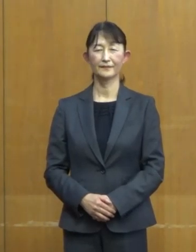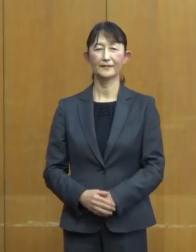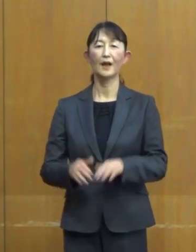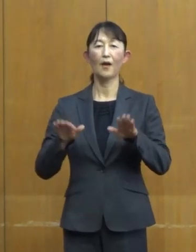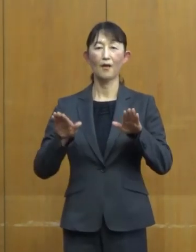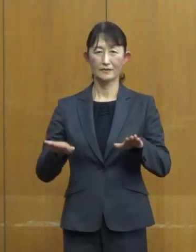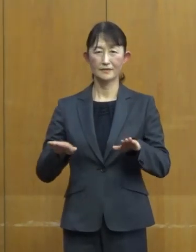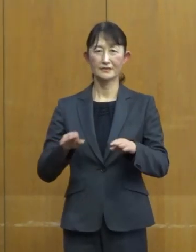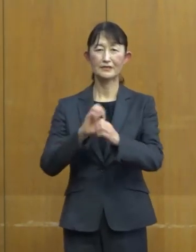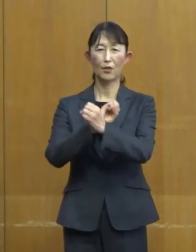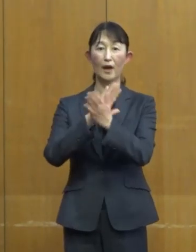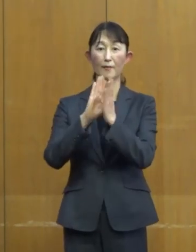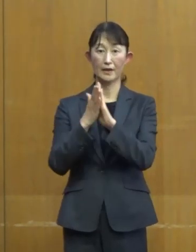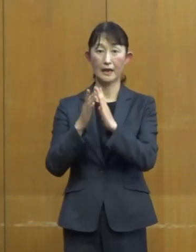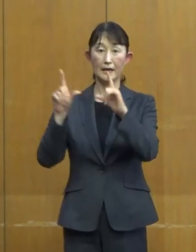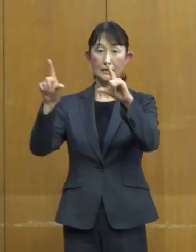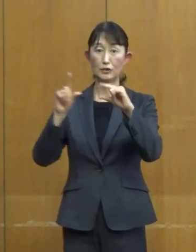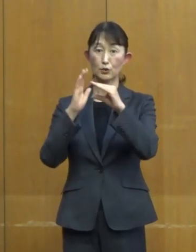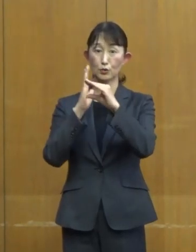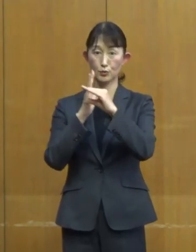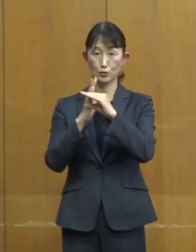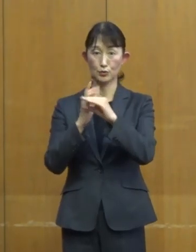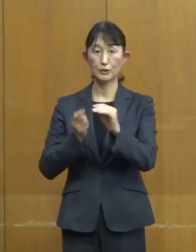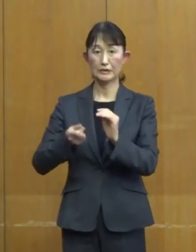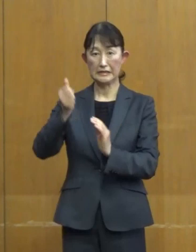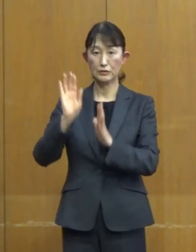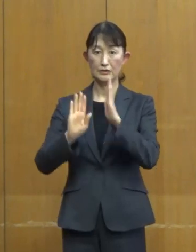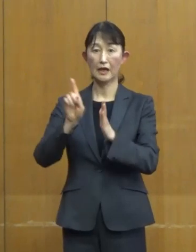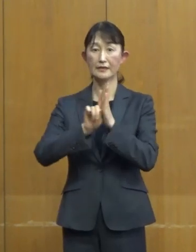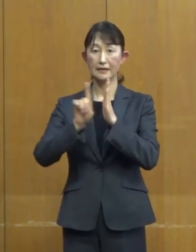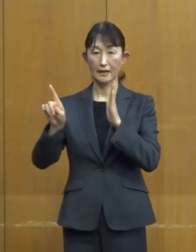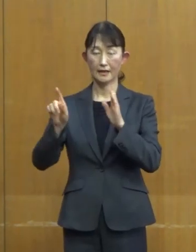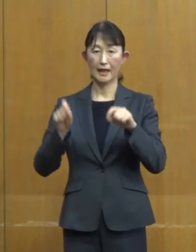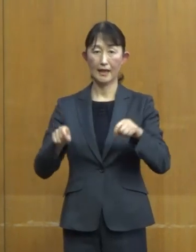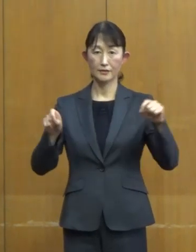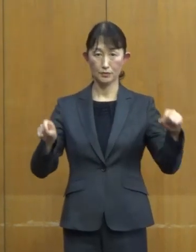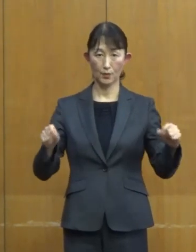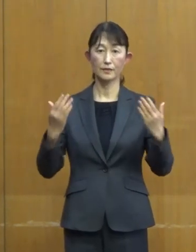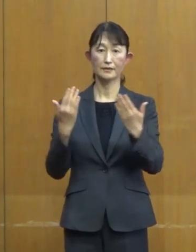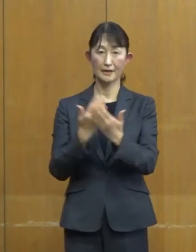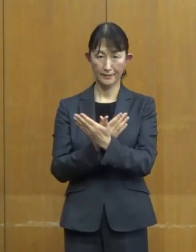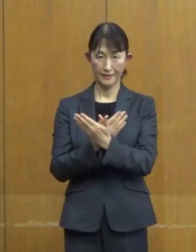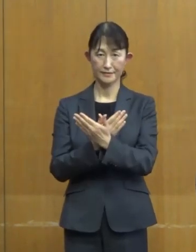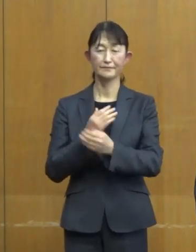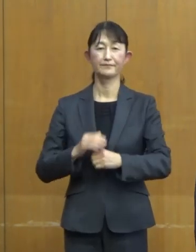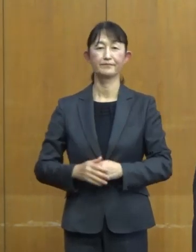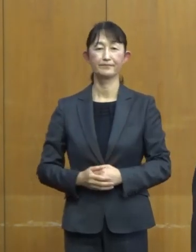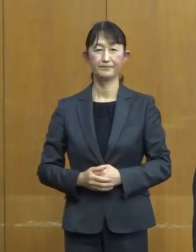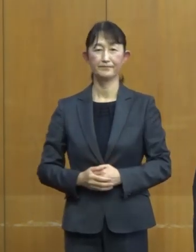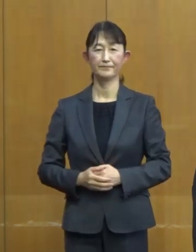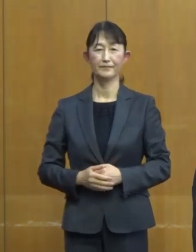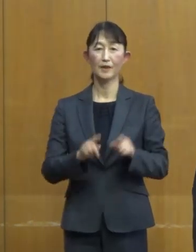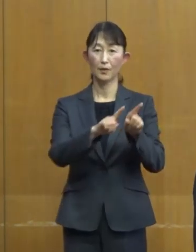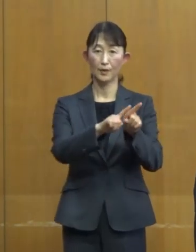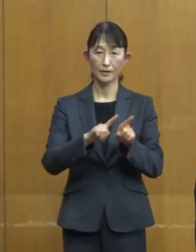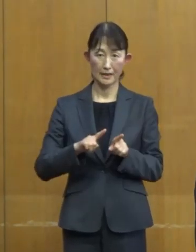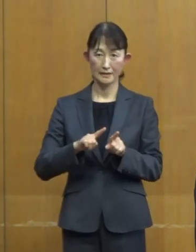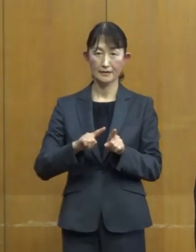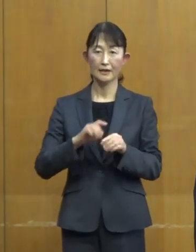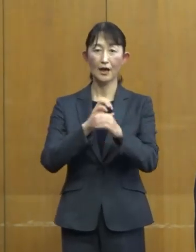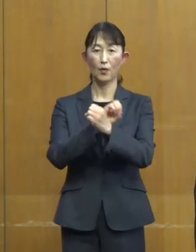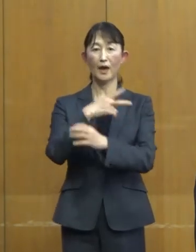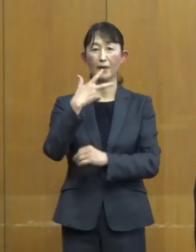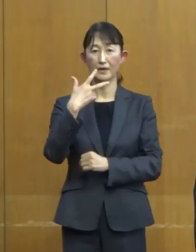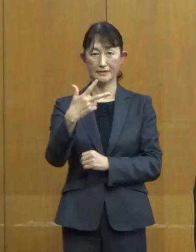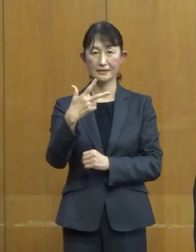本日岡山県へ発令されている緊急事態宣言が延長されることとなります。これに伴い